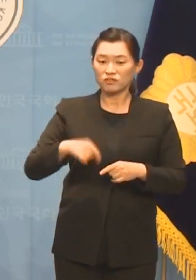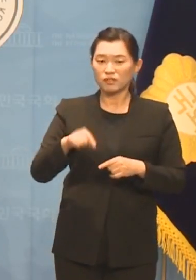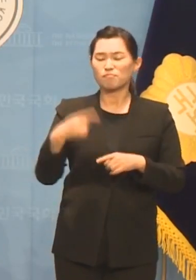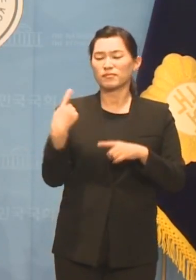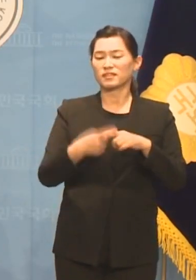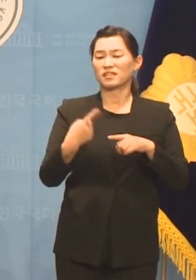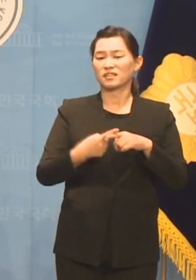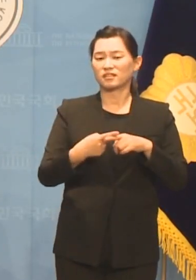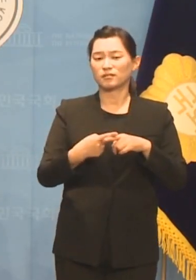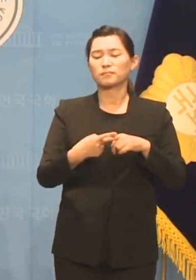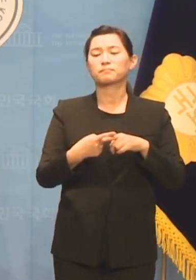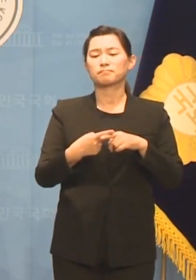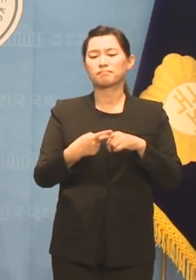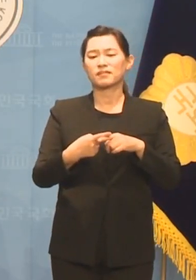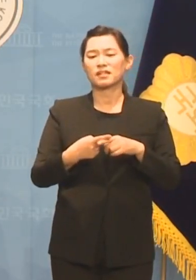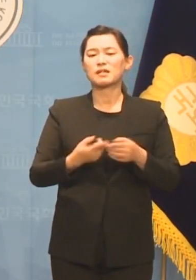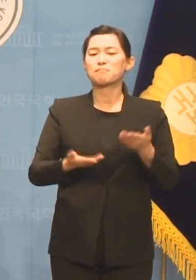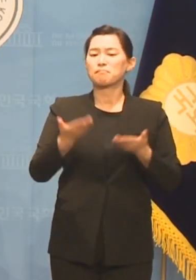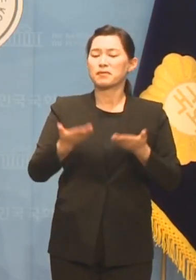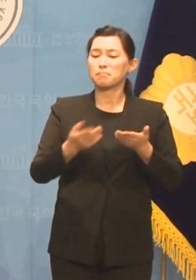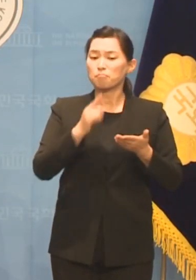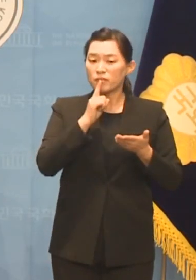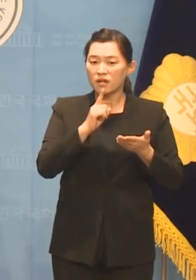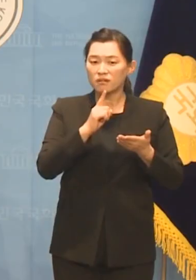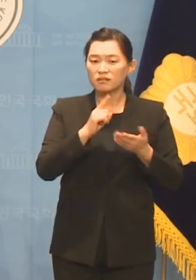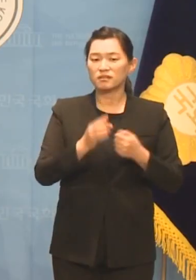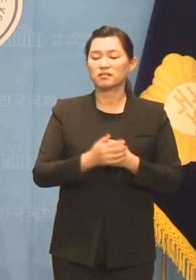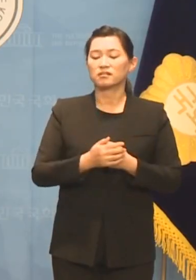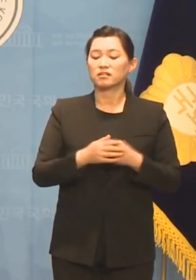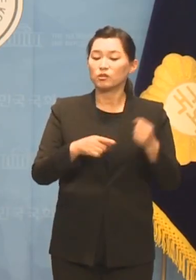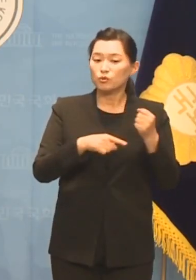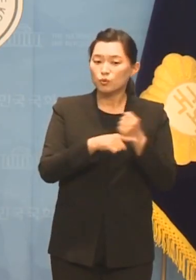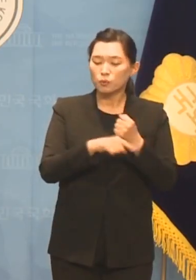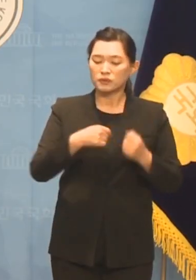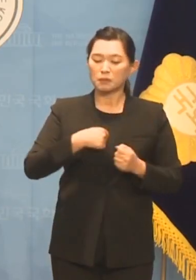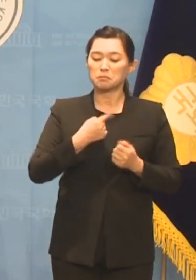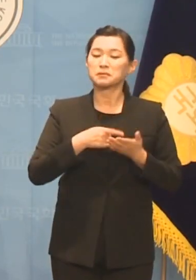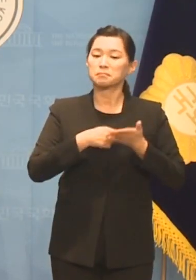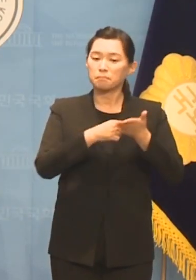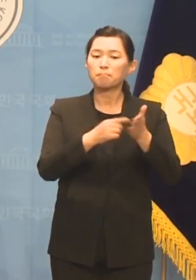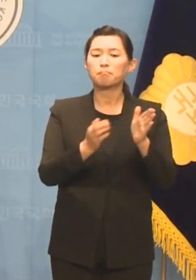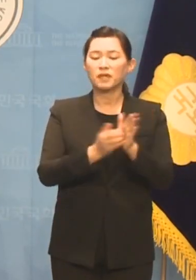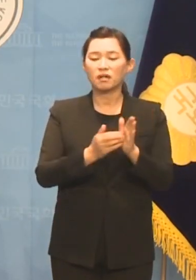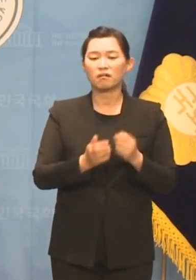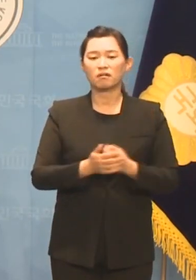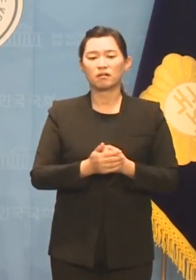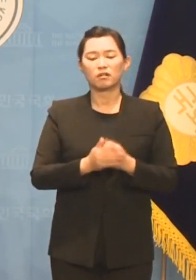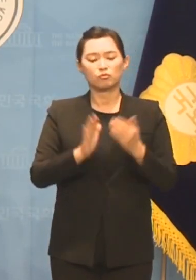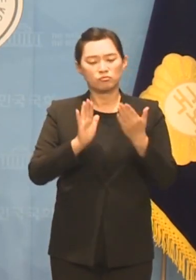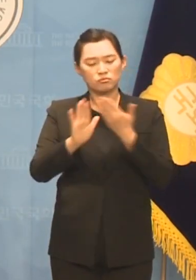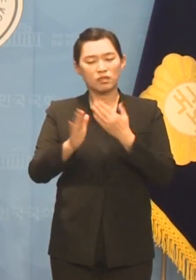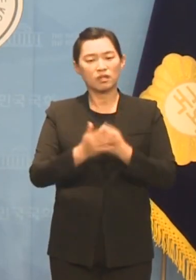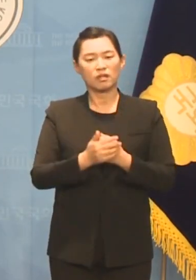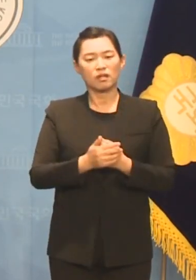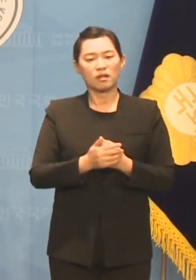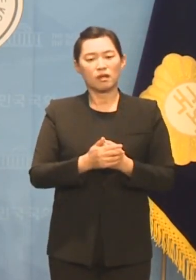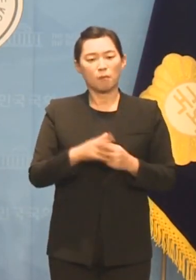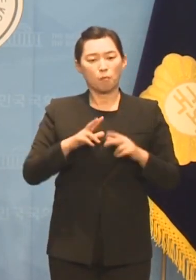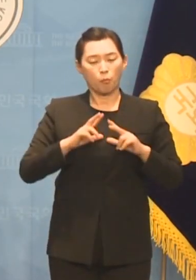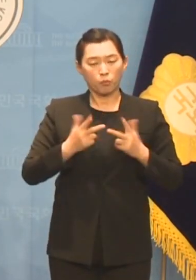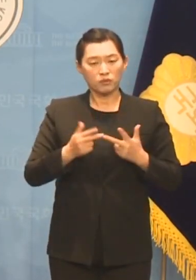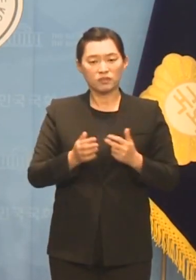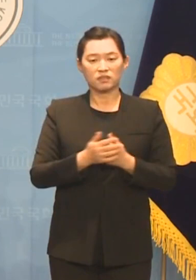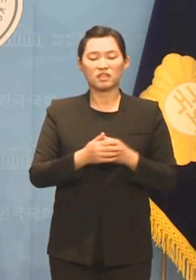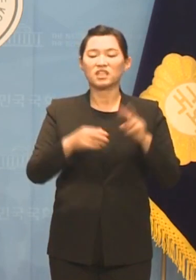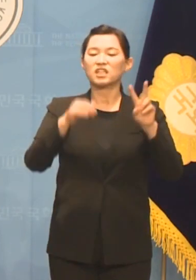바 없다고 비판했다는 것을 사유로 하여 셀프 신고하였고 이후 자신을 민주파출소